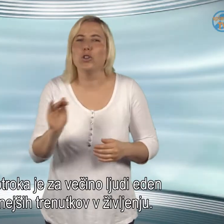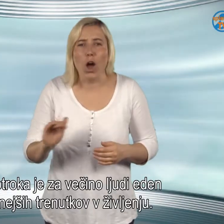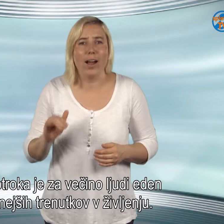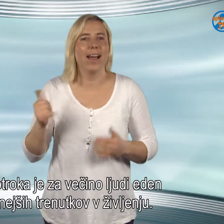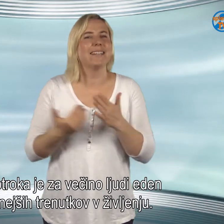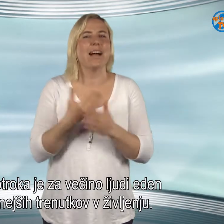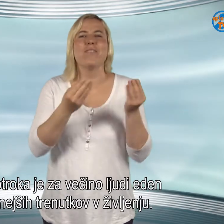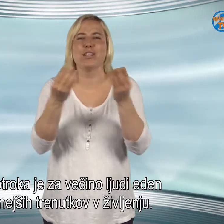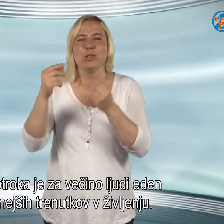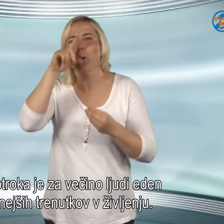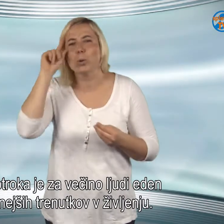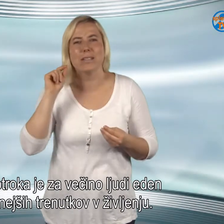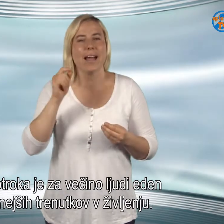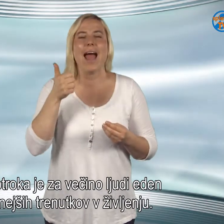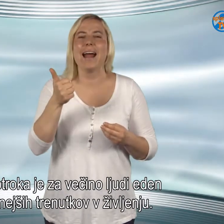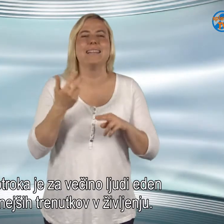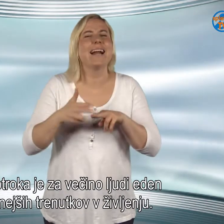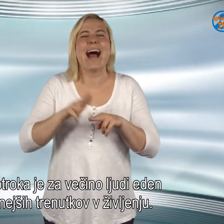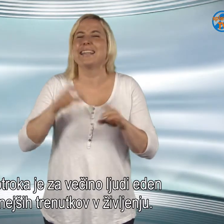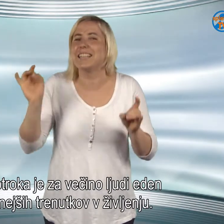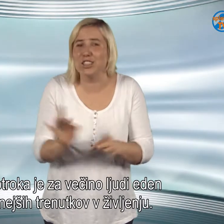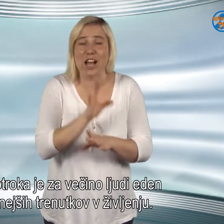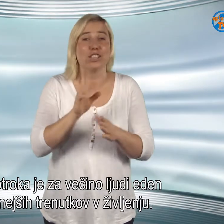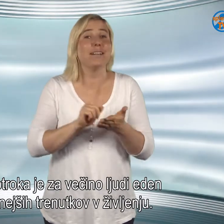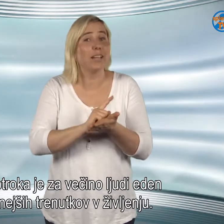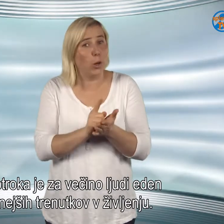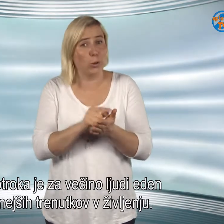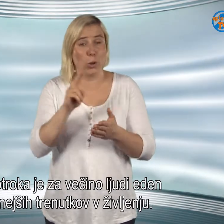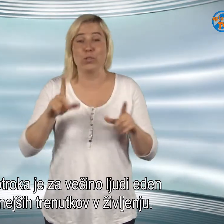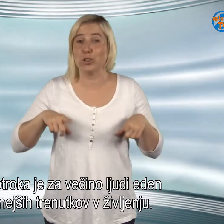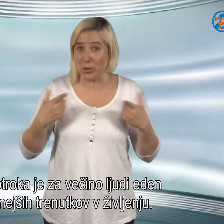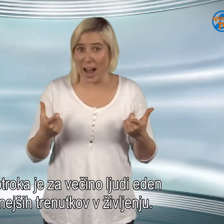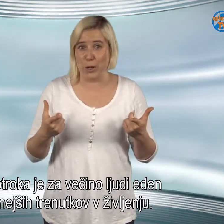Rojstvo otroka je za večino ljudi eden najsrečnejših trenutkov v življenju.